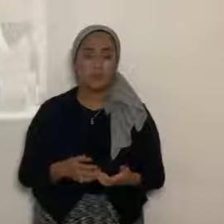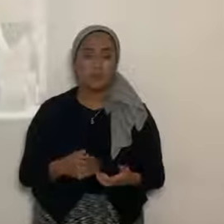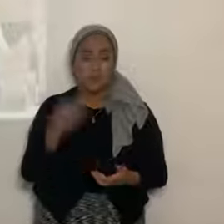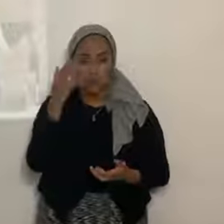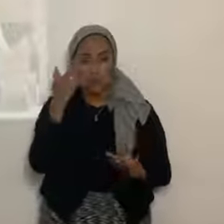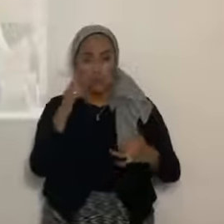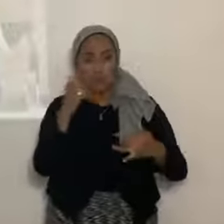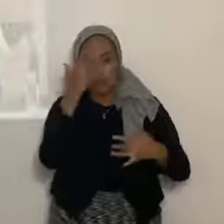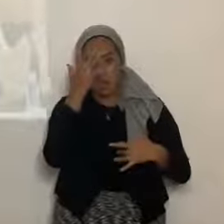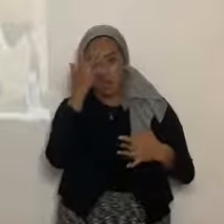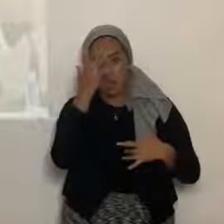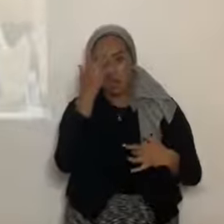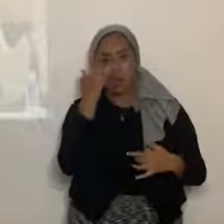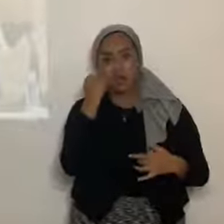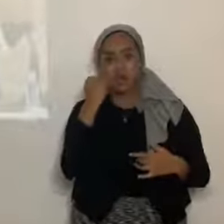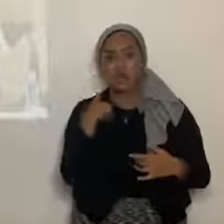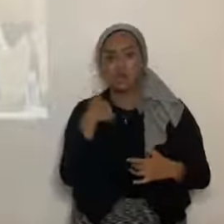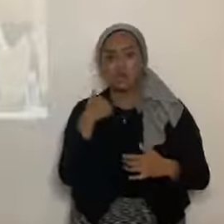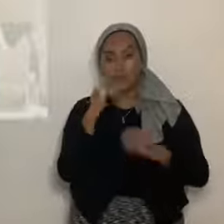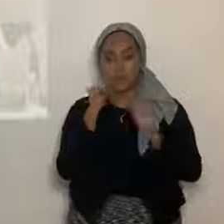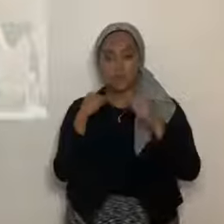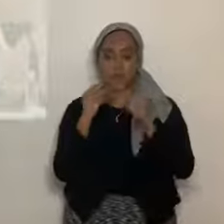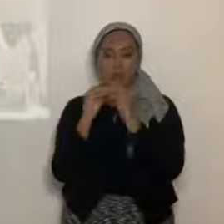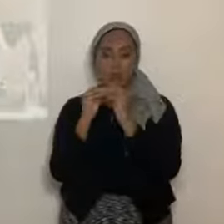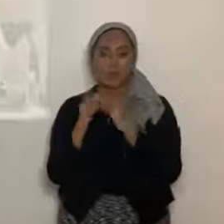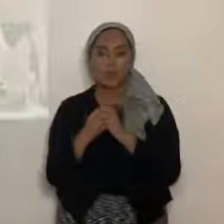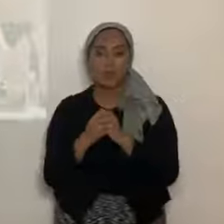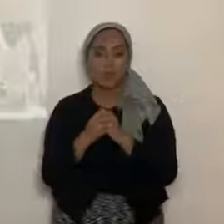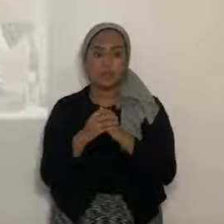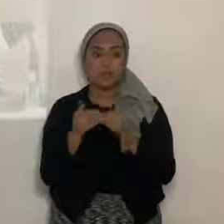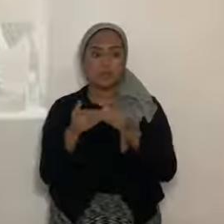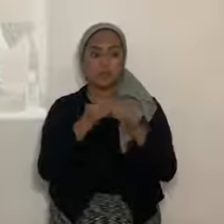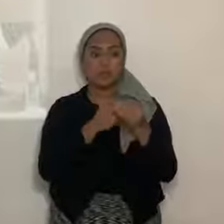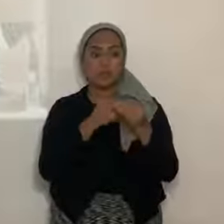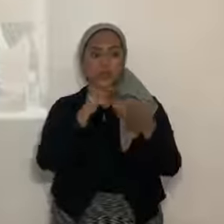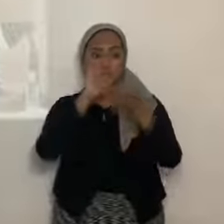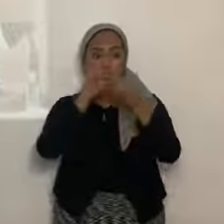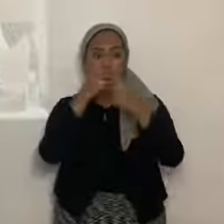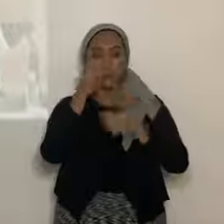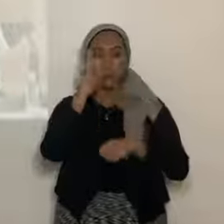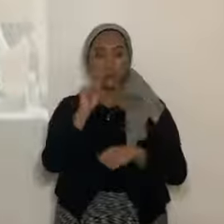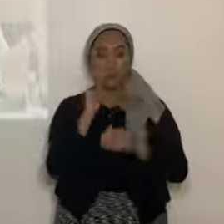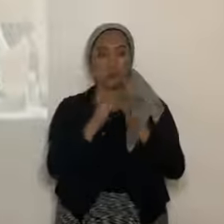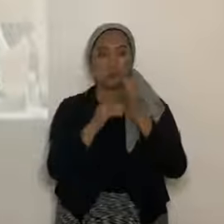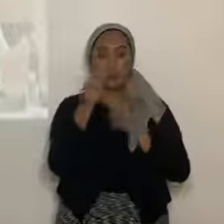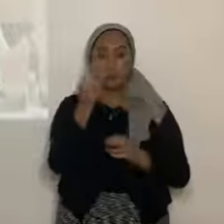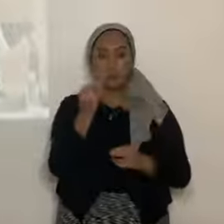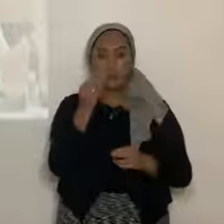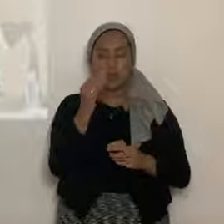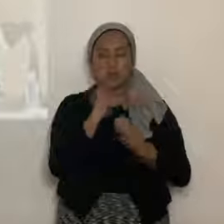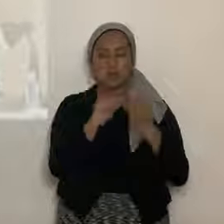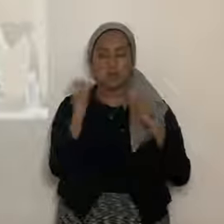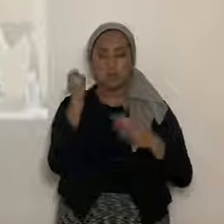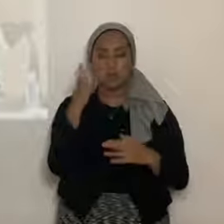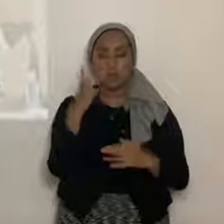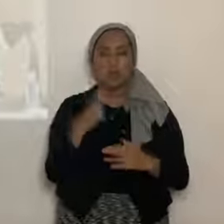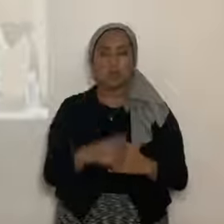enfermo si hay una solución? Ahora, atrasito, en Juan 14, en el verso 12, Juan 14, verso